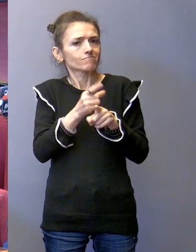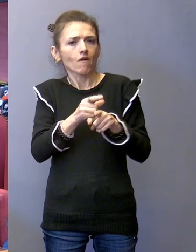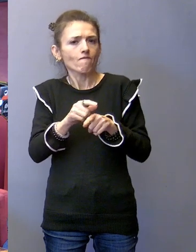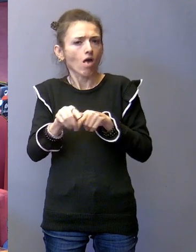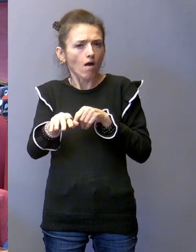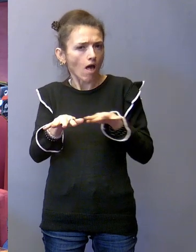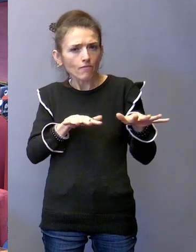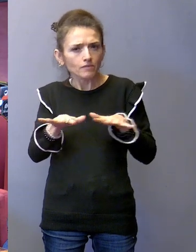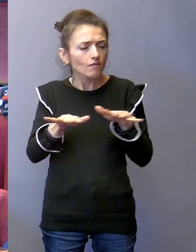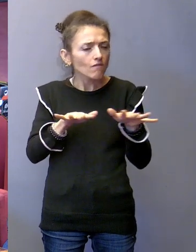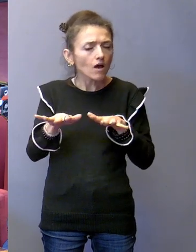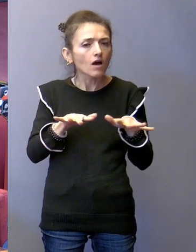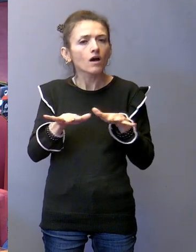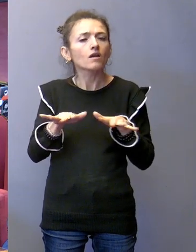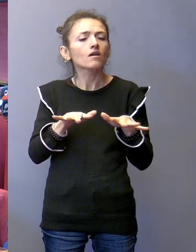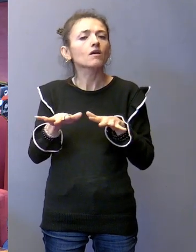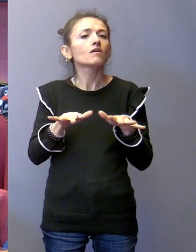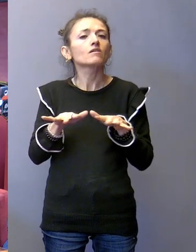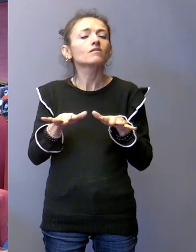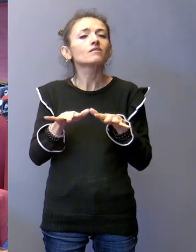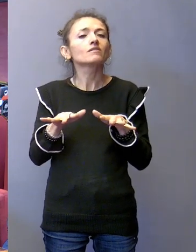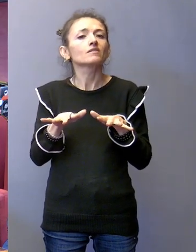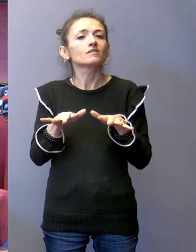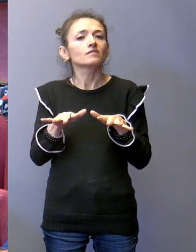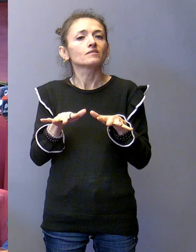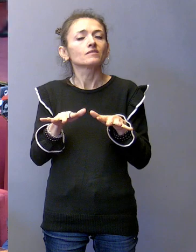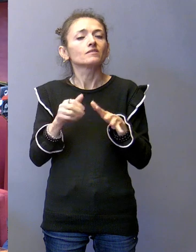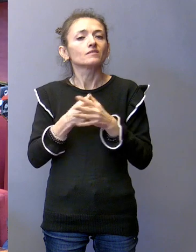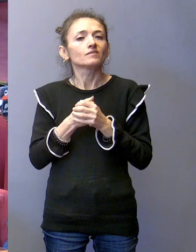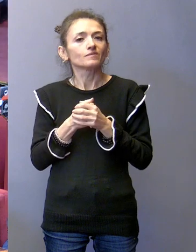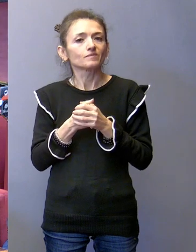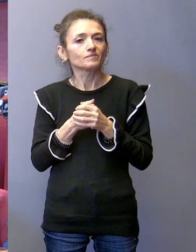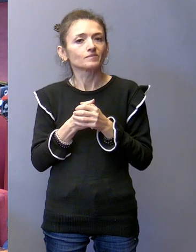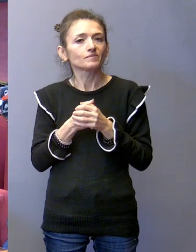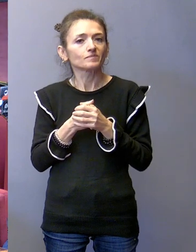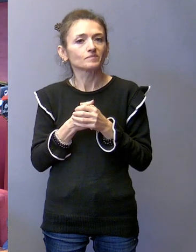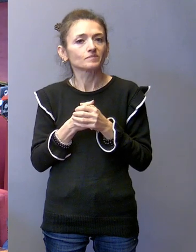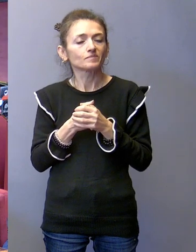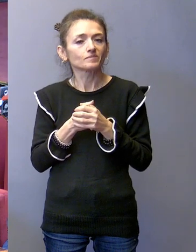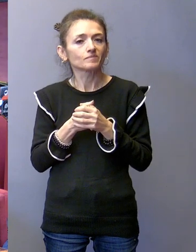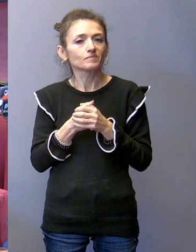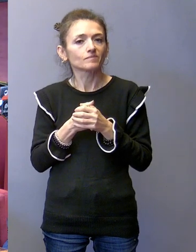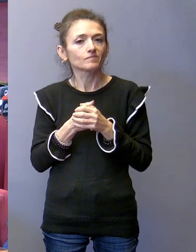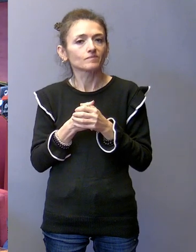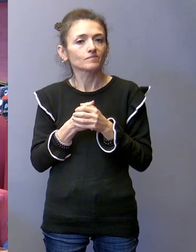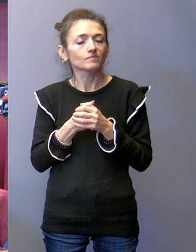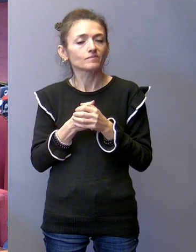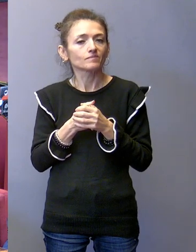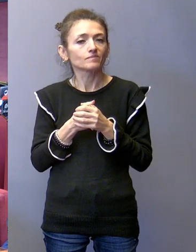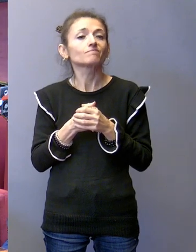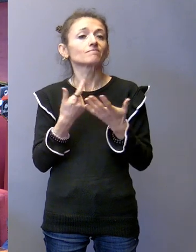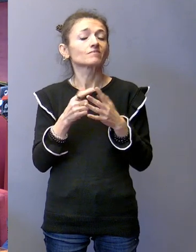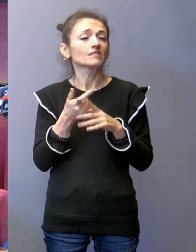convocare ma ad attivarsi a far sì che così non lo dichiarate legittimo perché cioè non hai siamo capaci e riusciamo